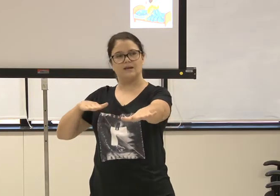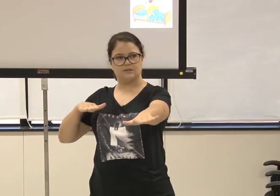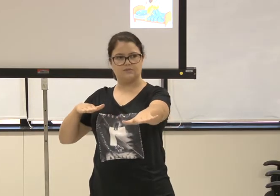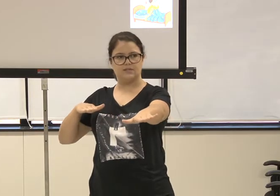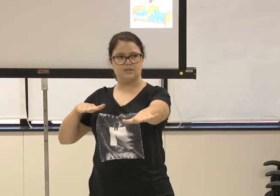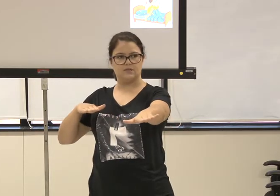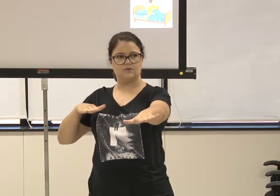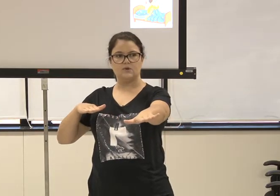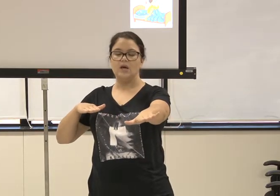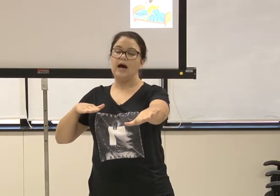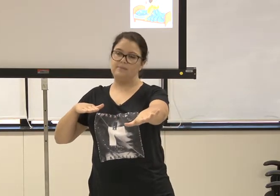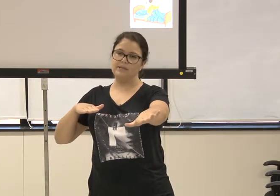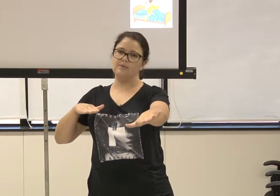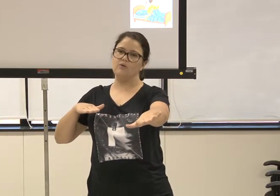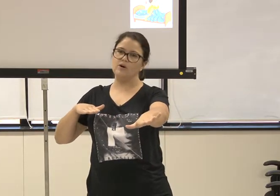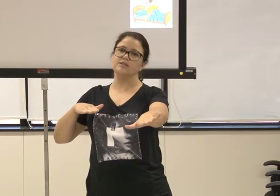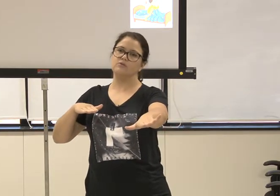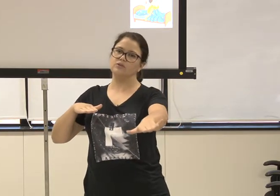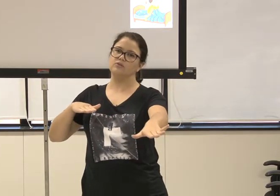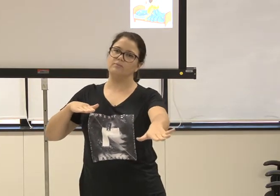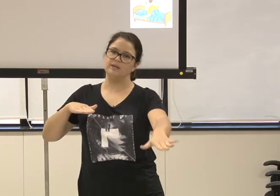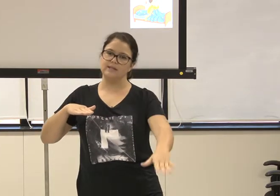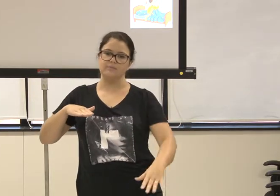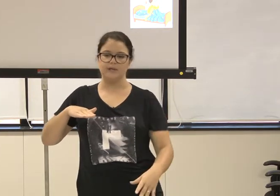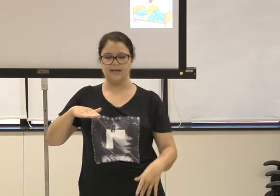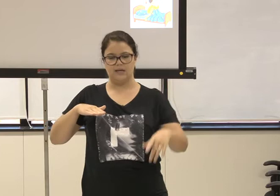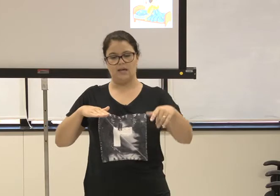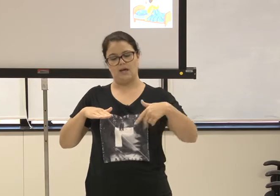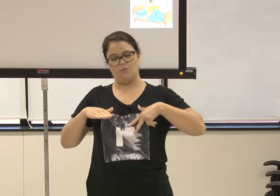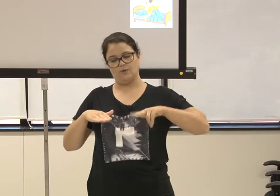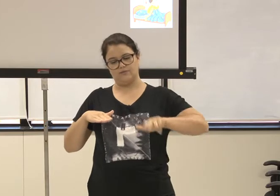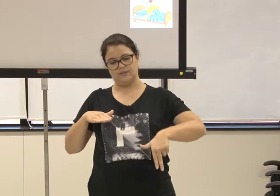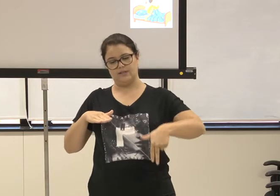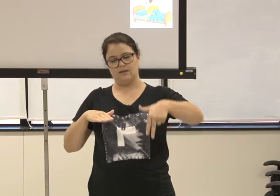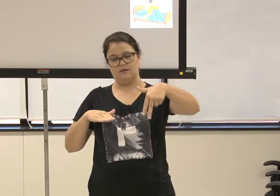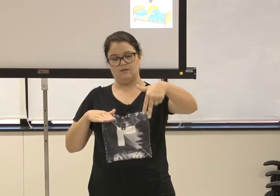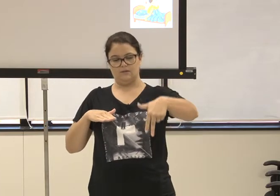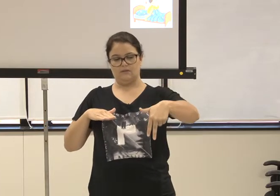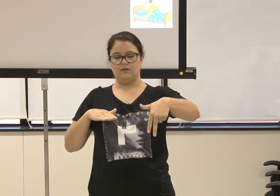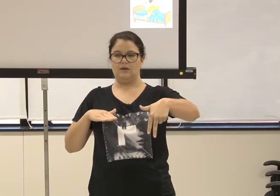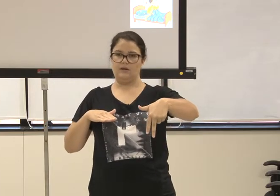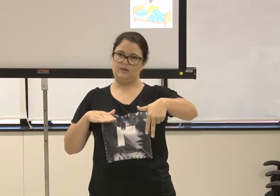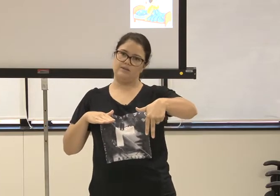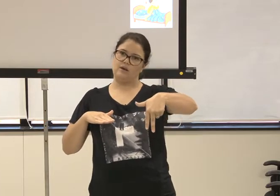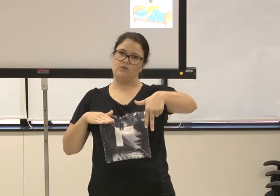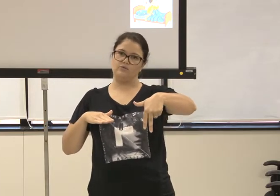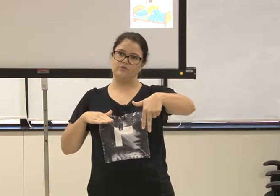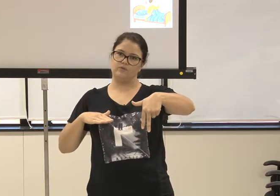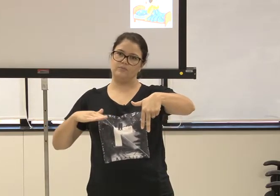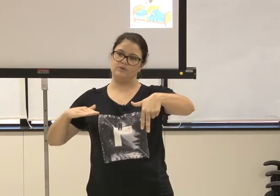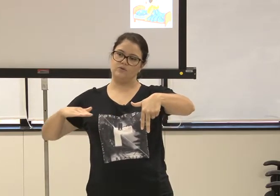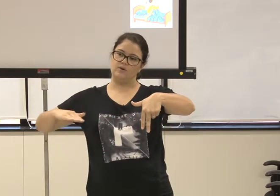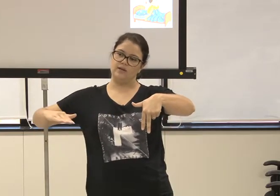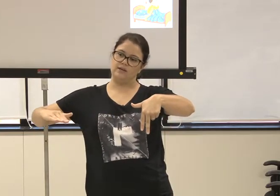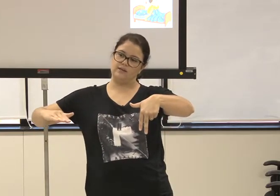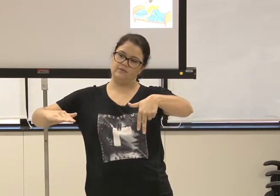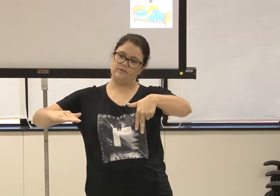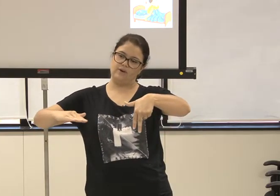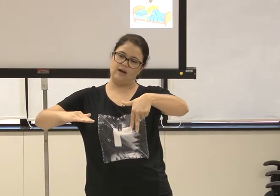Basta fazer isso. A mesma coisa quando eu estou, por exemplo, está aqui, eu posso fazer esse sinal como se fosse uma pessoa e aqui está vindo o carro